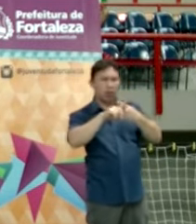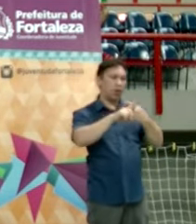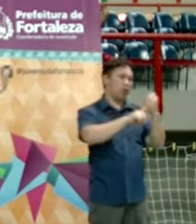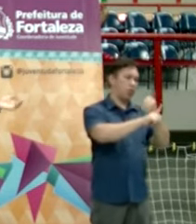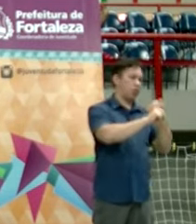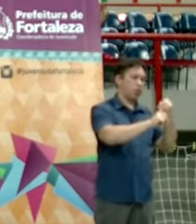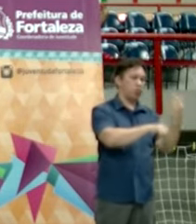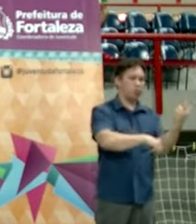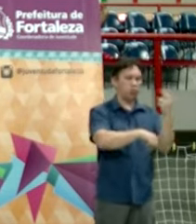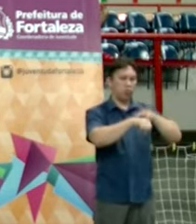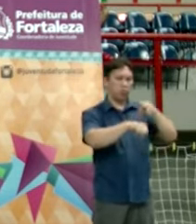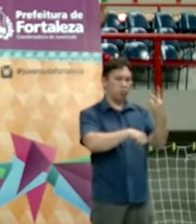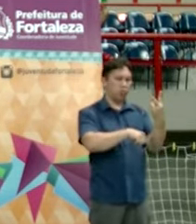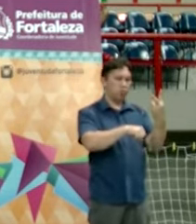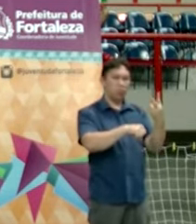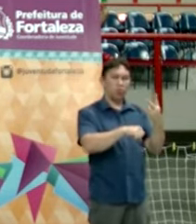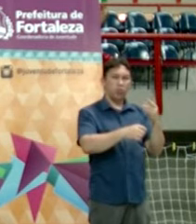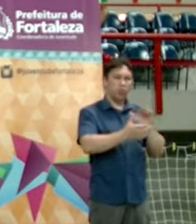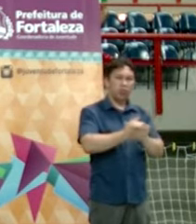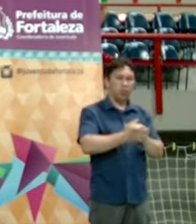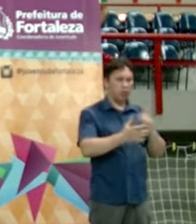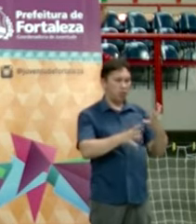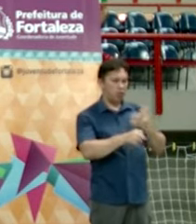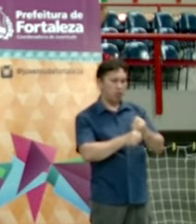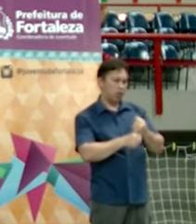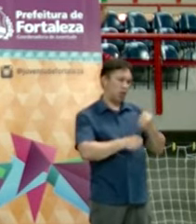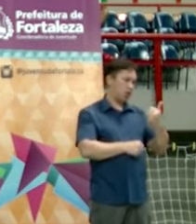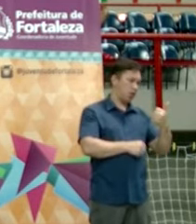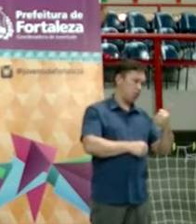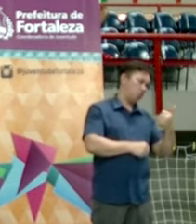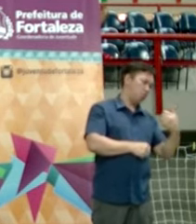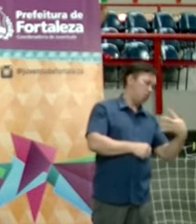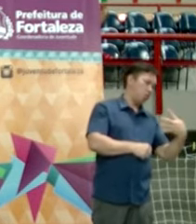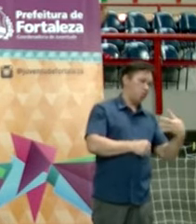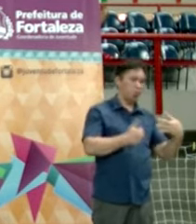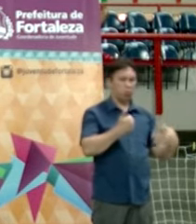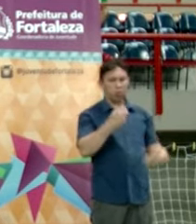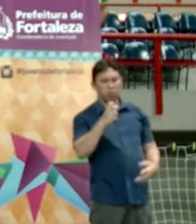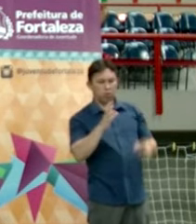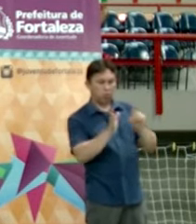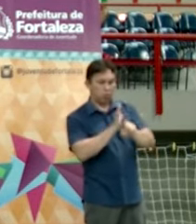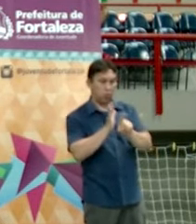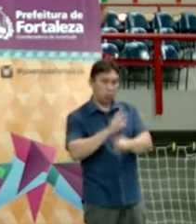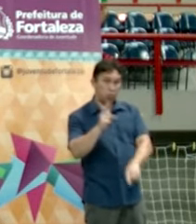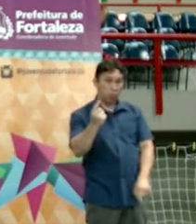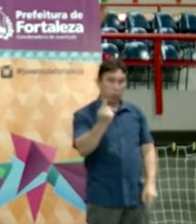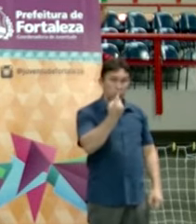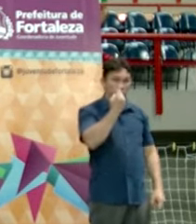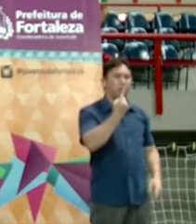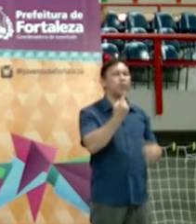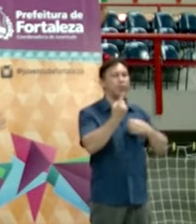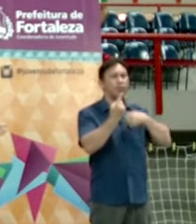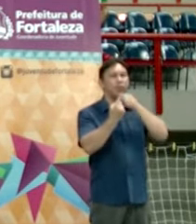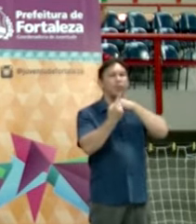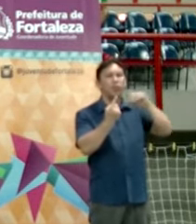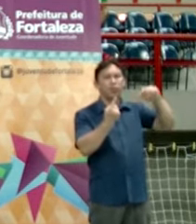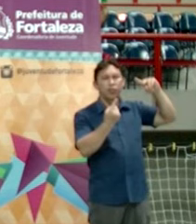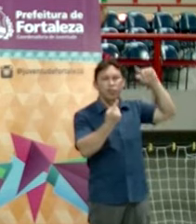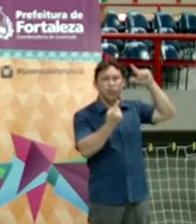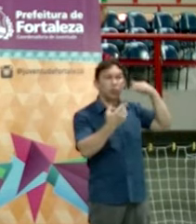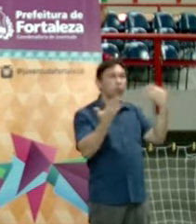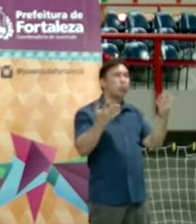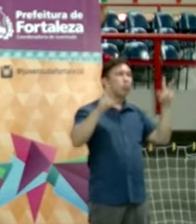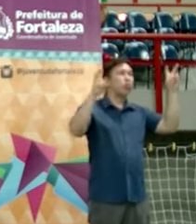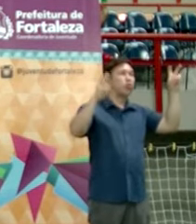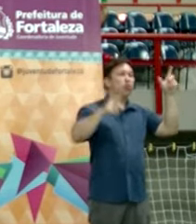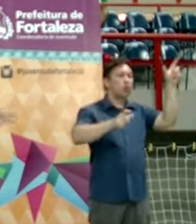sociologia e filosofia, dividindo, vão dar ali 14, 15 questões. Então, pode ter certeza que uma questão de antiga vai cair. A gente só